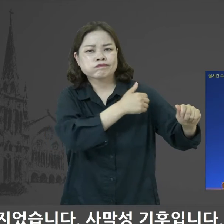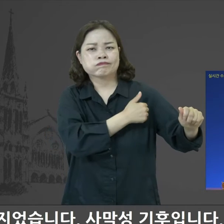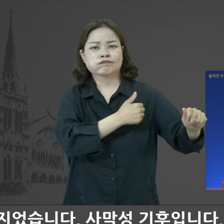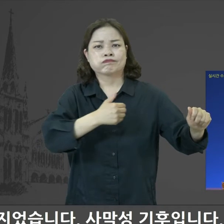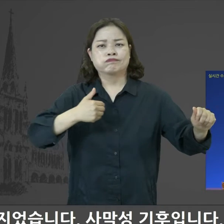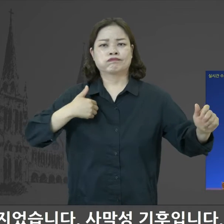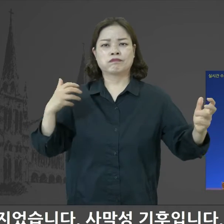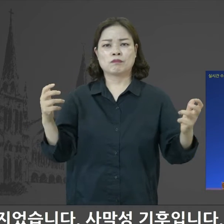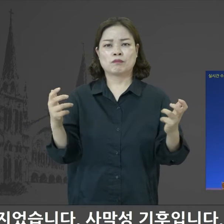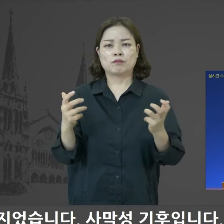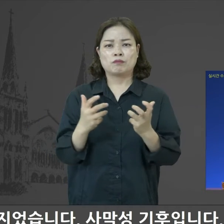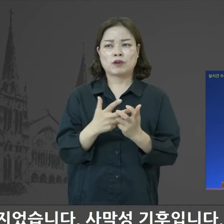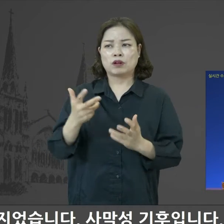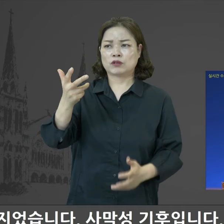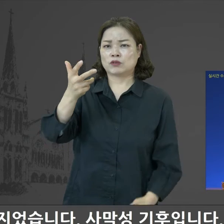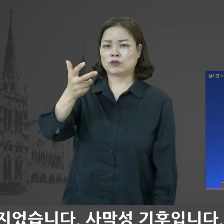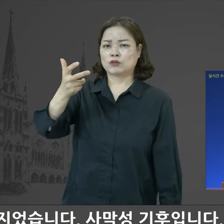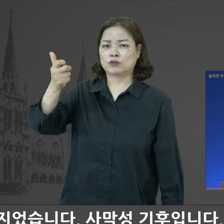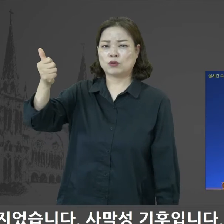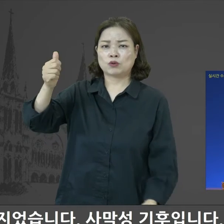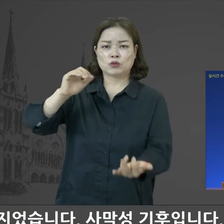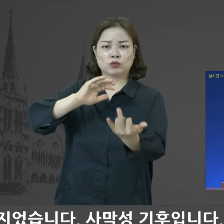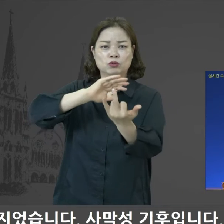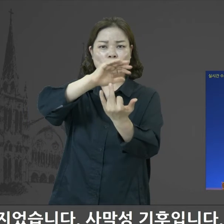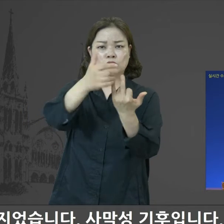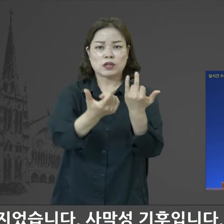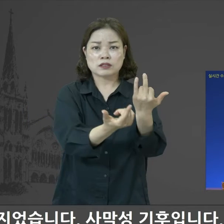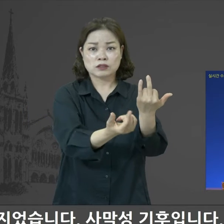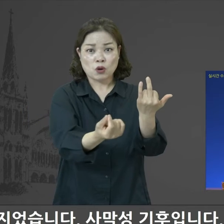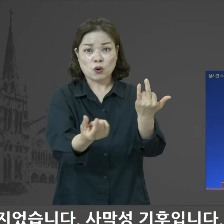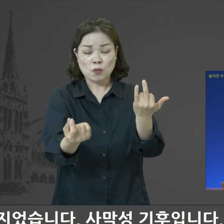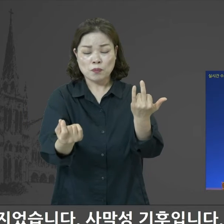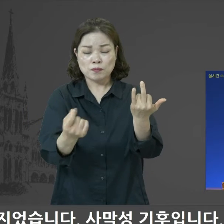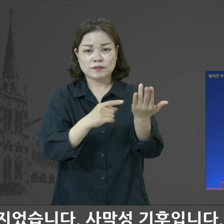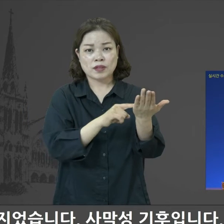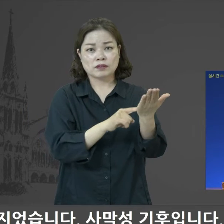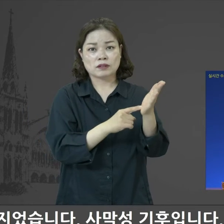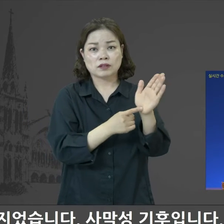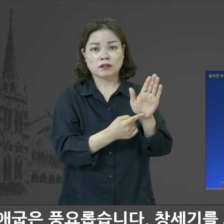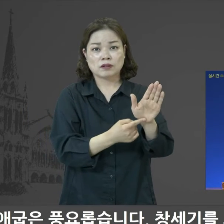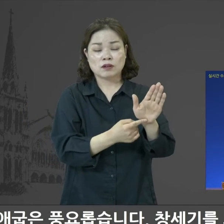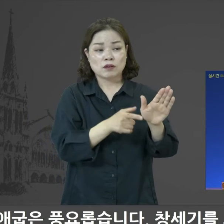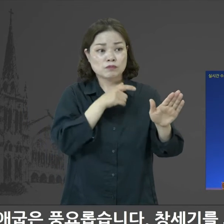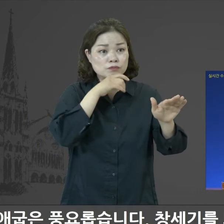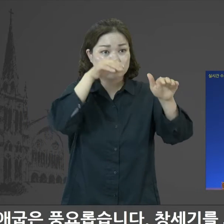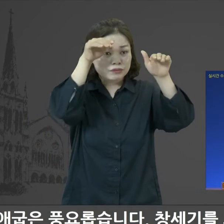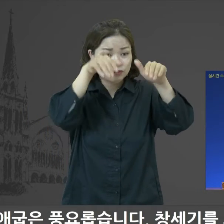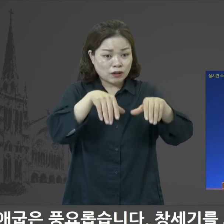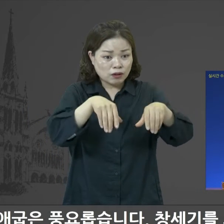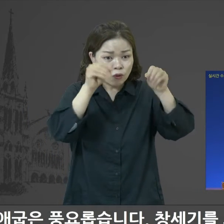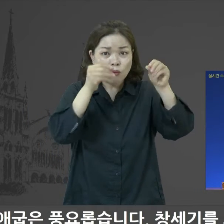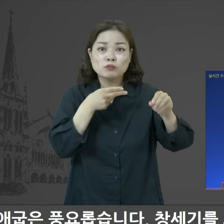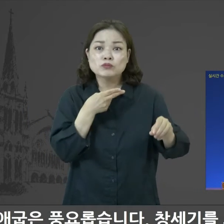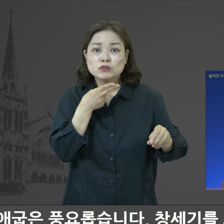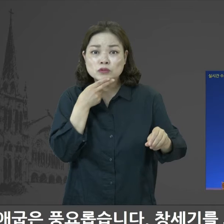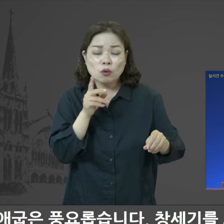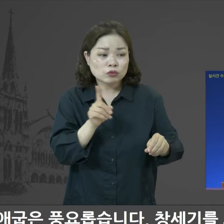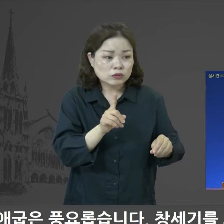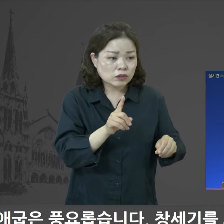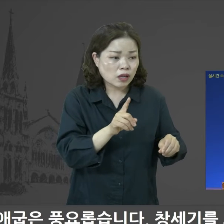넉넉하고 여호와의 동산과 같은 것으로 애굽 땅을 묘사합니다. 어떻게 비가 오지 않는데 애굽 땅이 풍성할